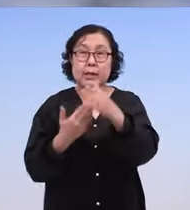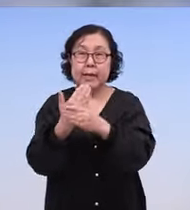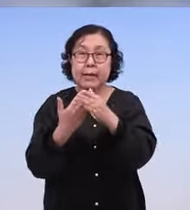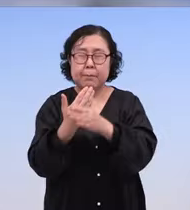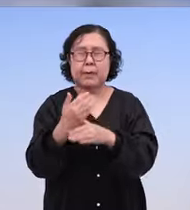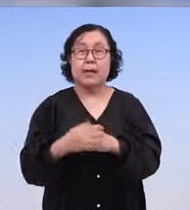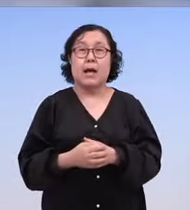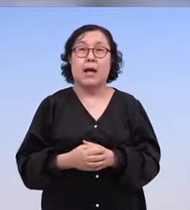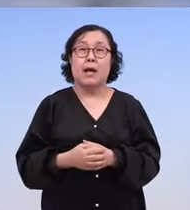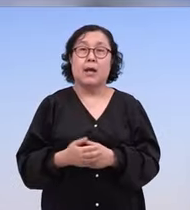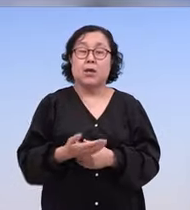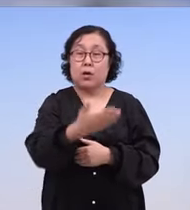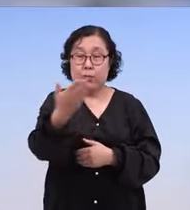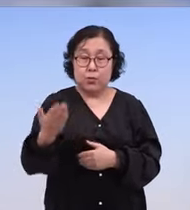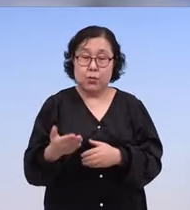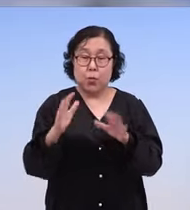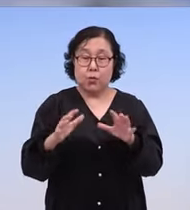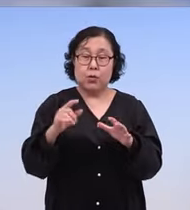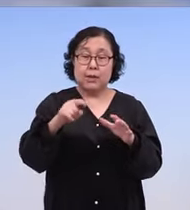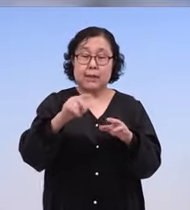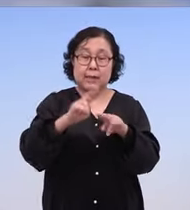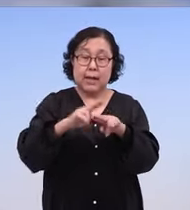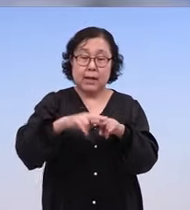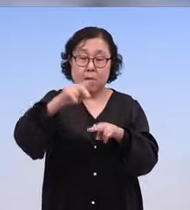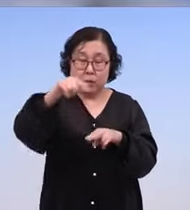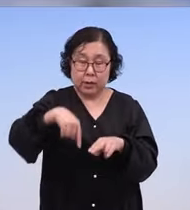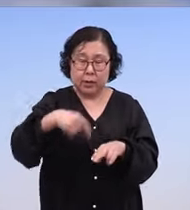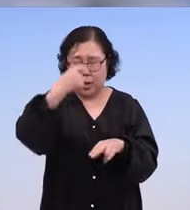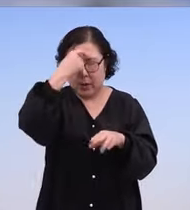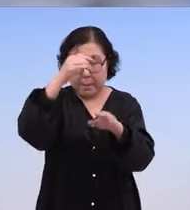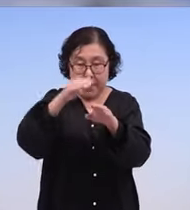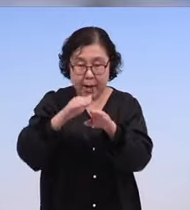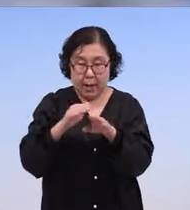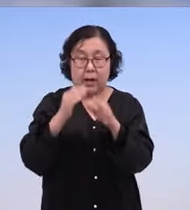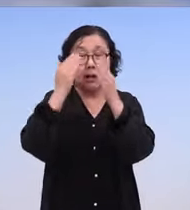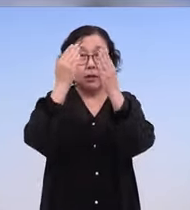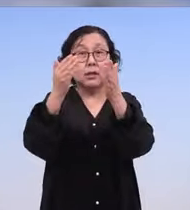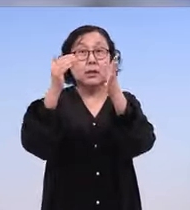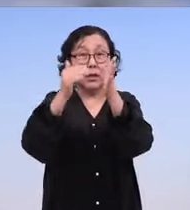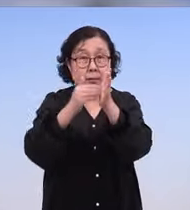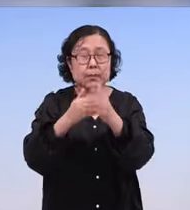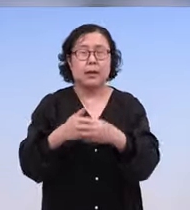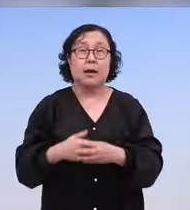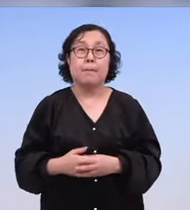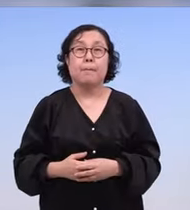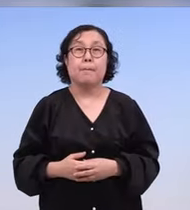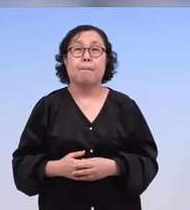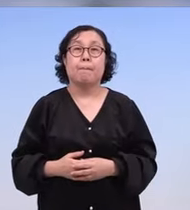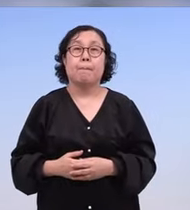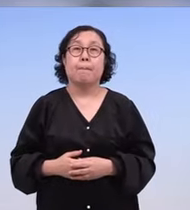오늘도 여러분 딴 데 안 가고 여기 오셨잖아요. 예배자로 서셨잖아요.